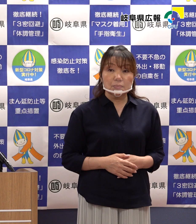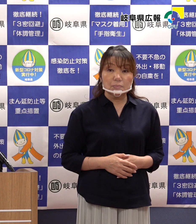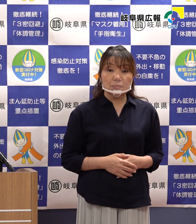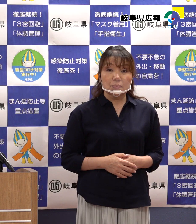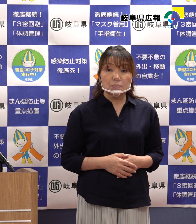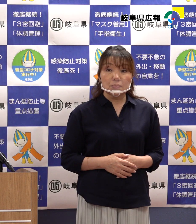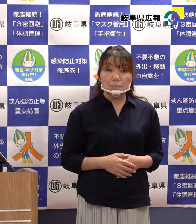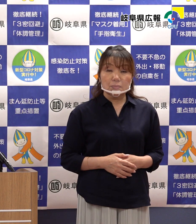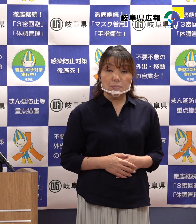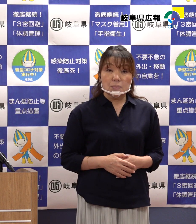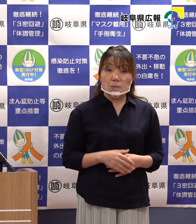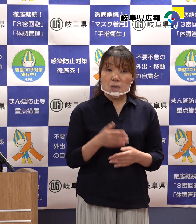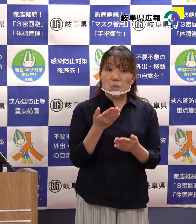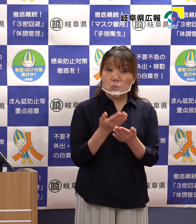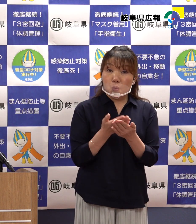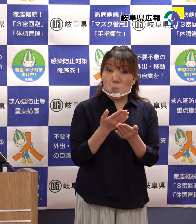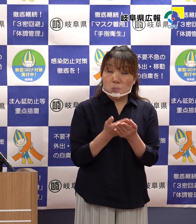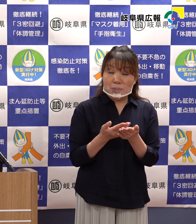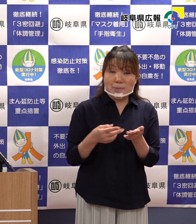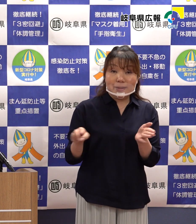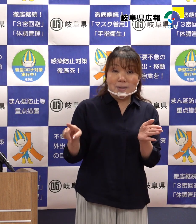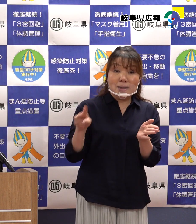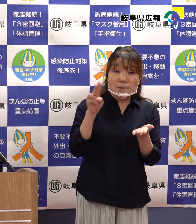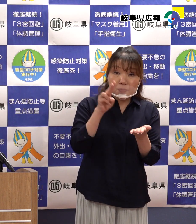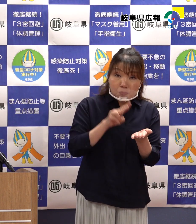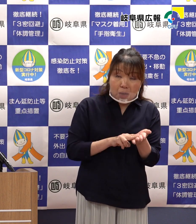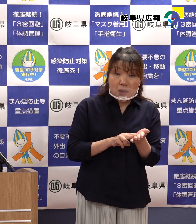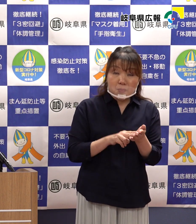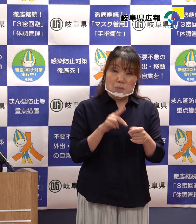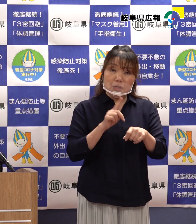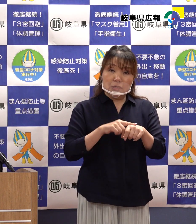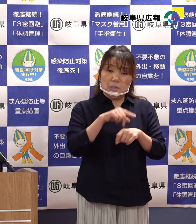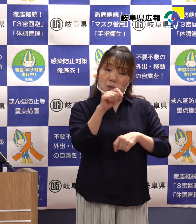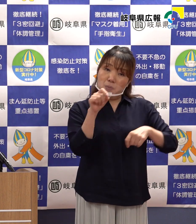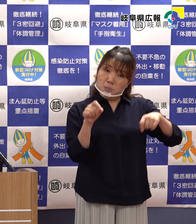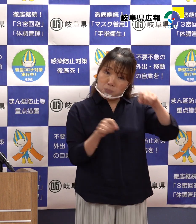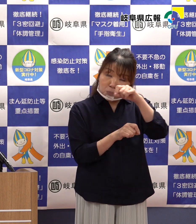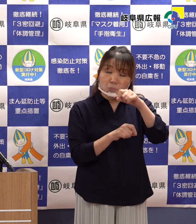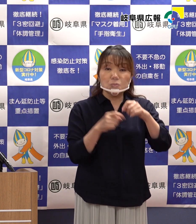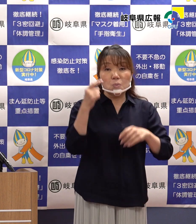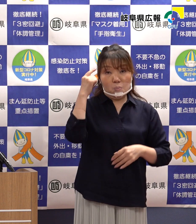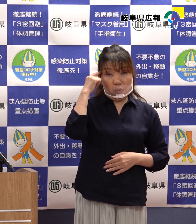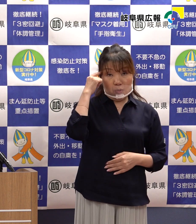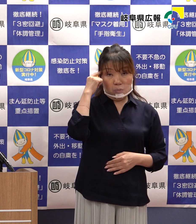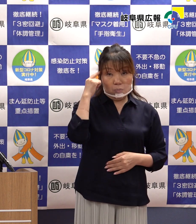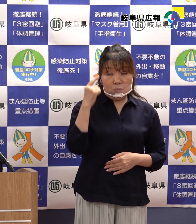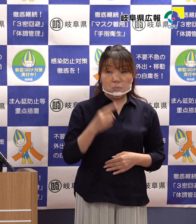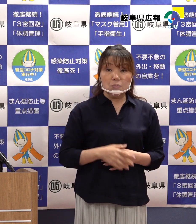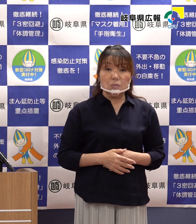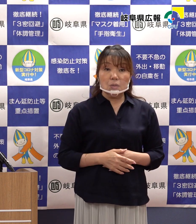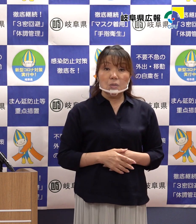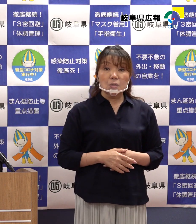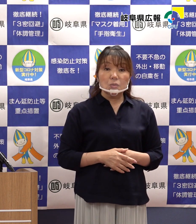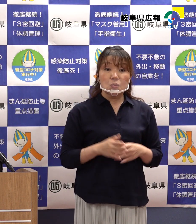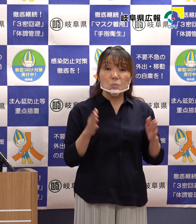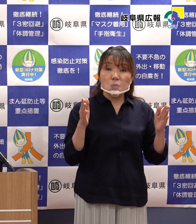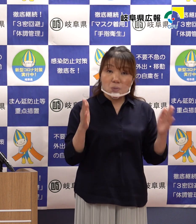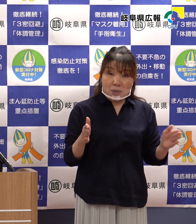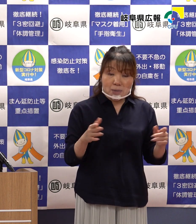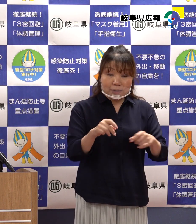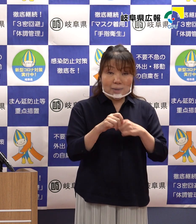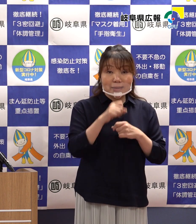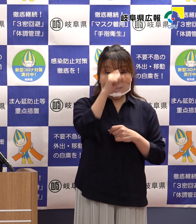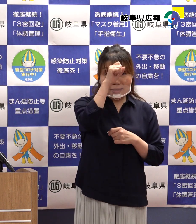この要請からこの決定まで結構時間がかかったと思いますし、はいはいはい、まあ、その間もこう感染者がこう増えたりして